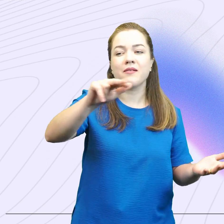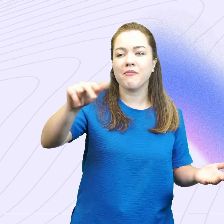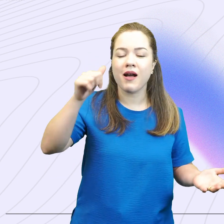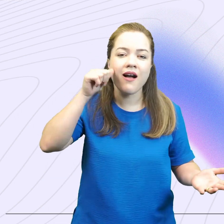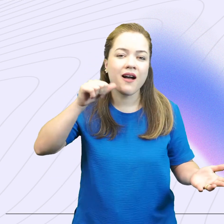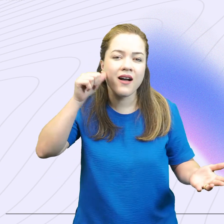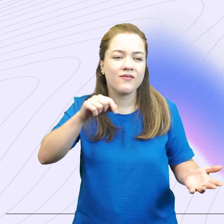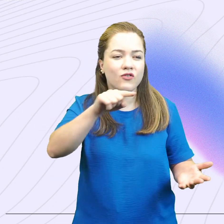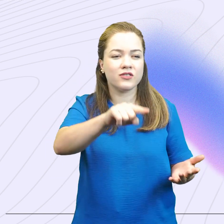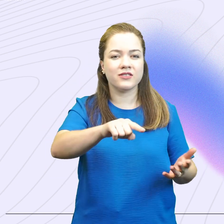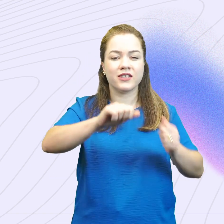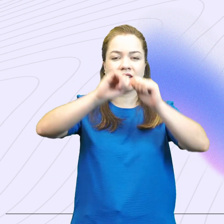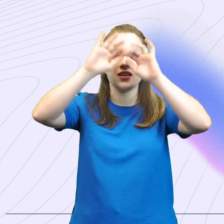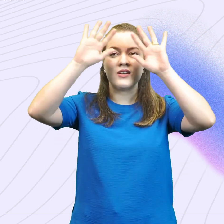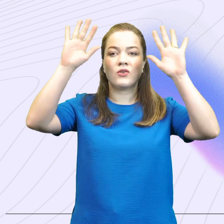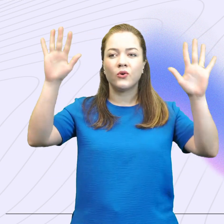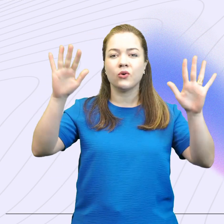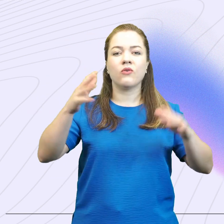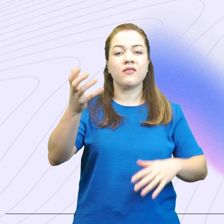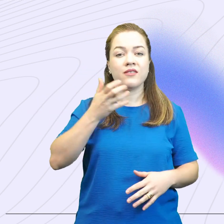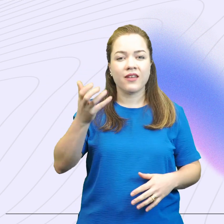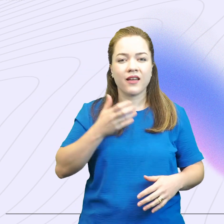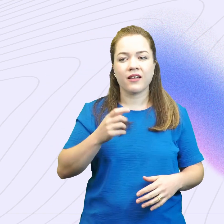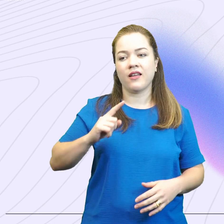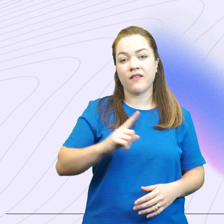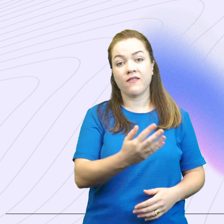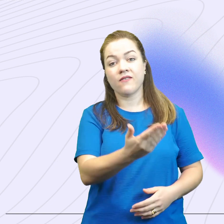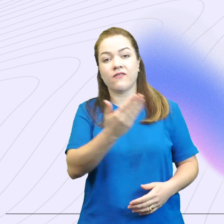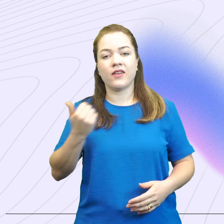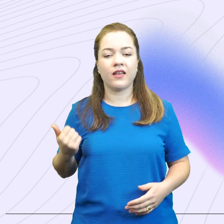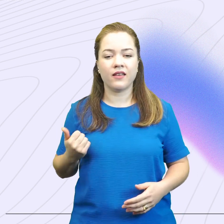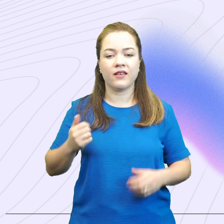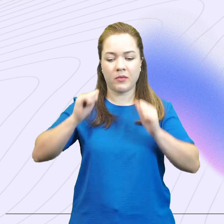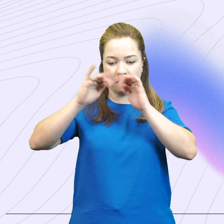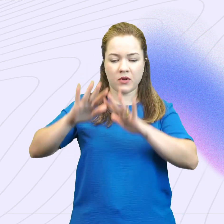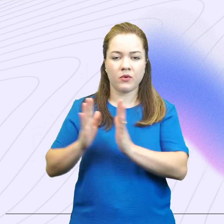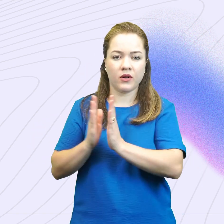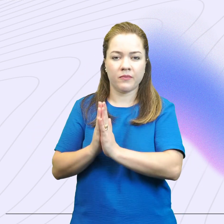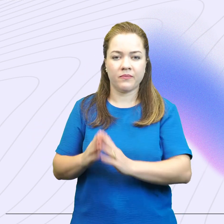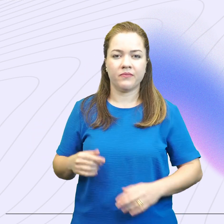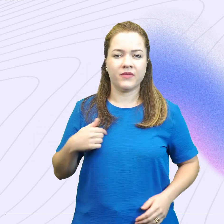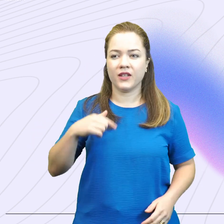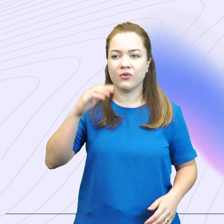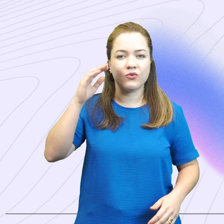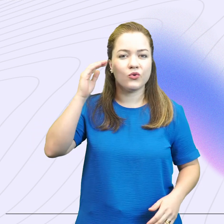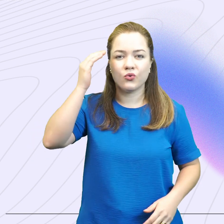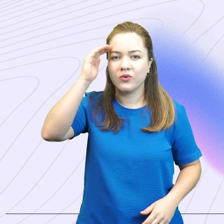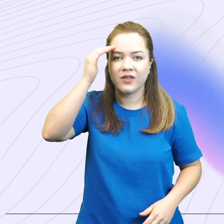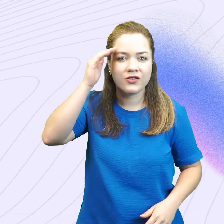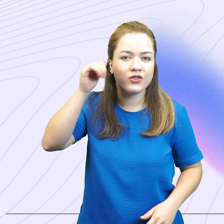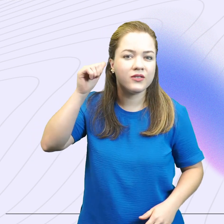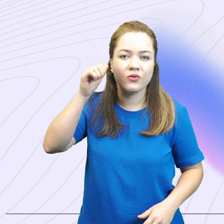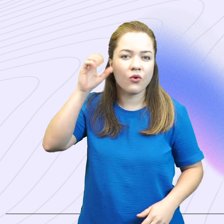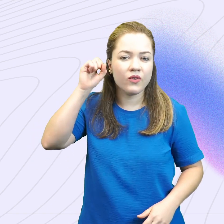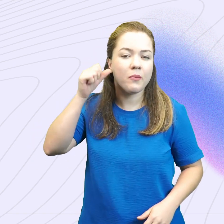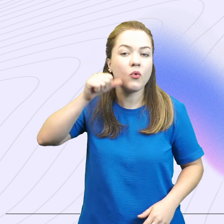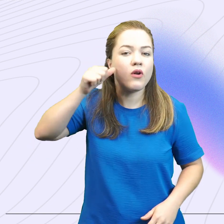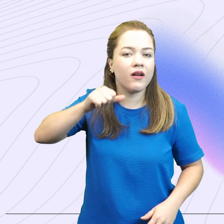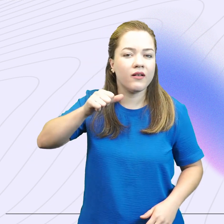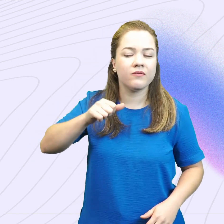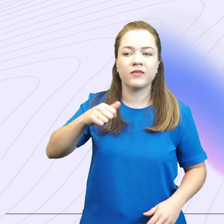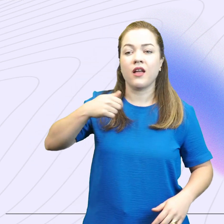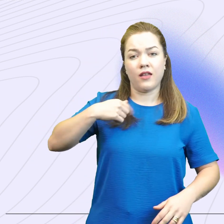que entendeu algo de Deus, vem aqui na frente. E eu não escutei essa parte, fui lá com o meu moletom, com o meu bonezão, e fui lá para